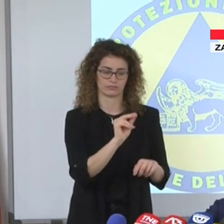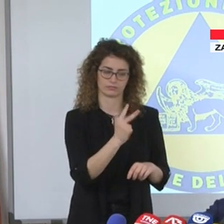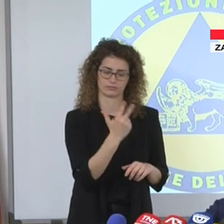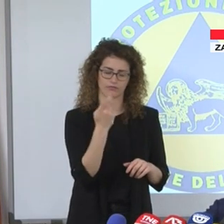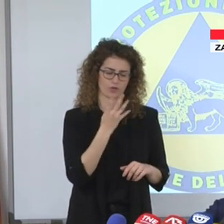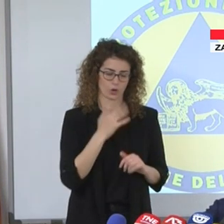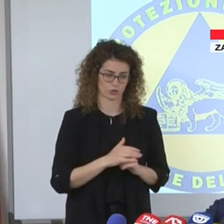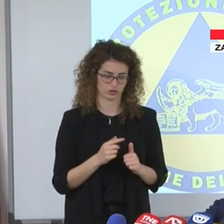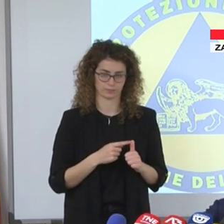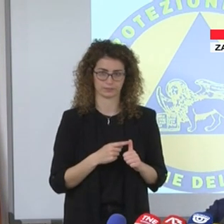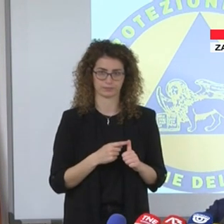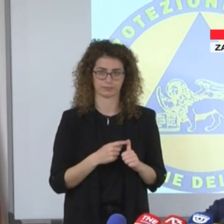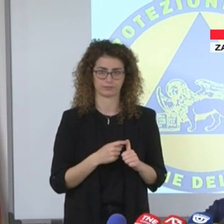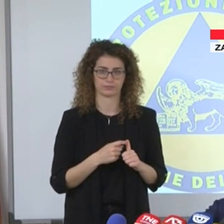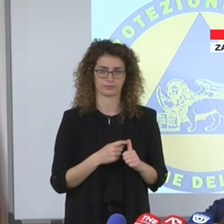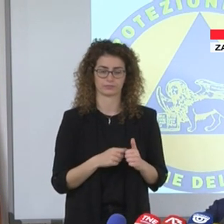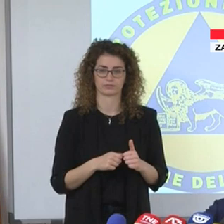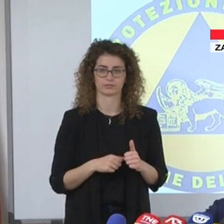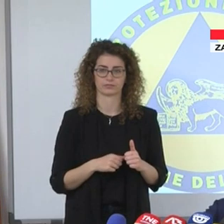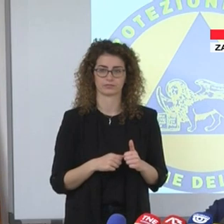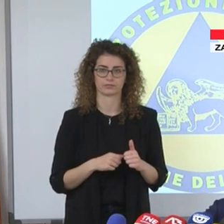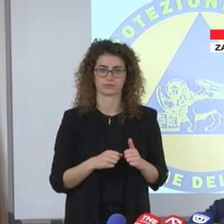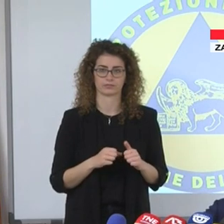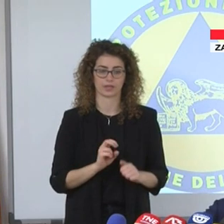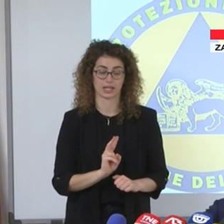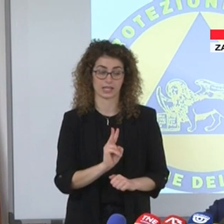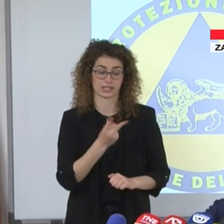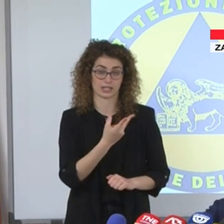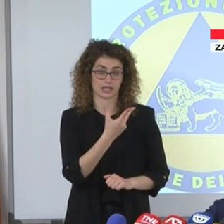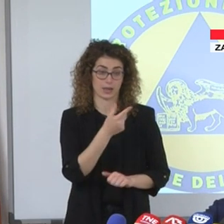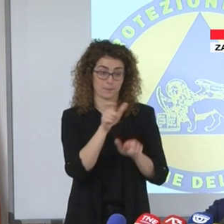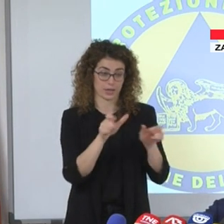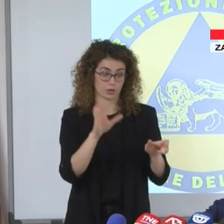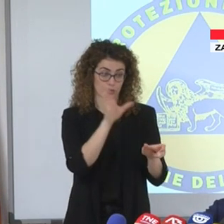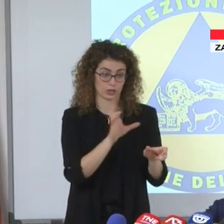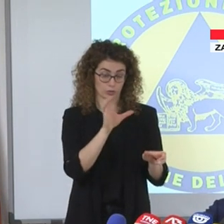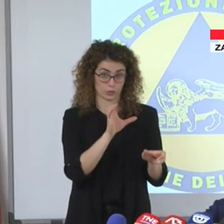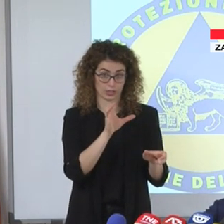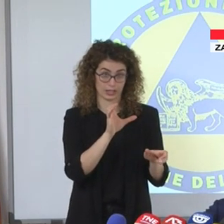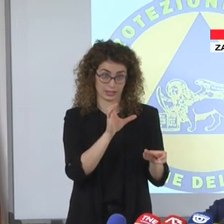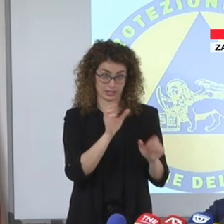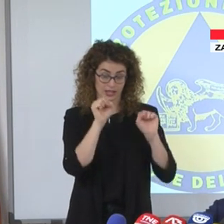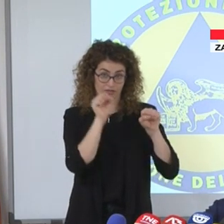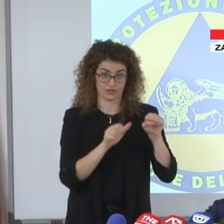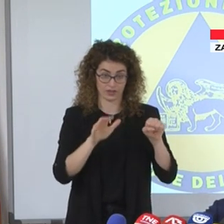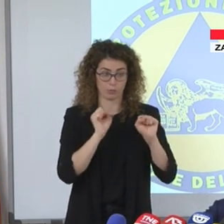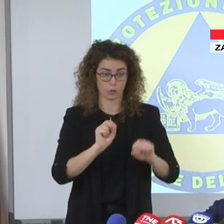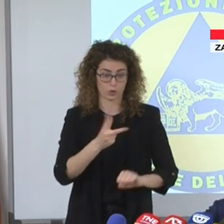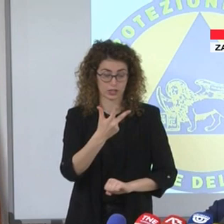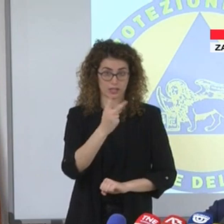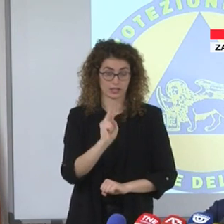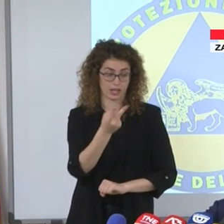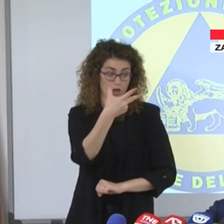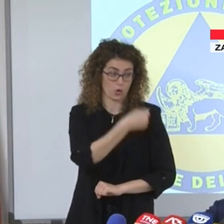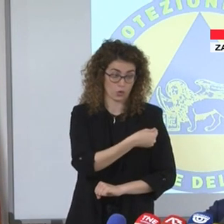Prego. Questa ipotesi che le venga fatta la seconda dose ai turisti in Veneto è concreta? Ma